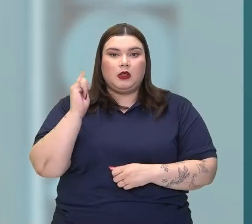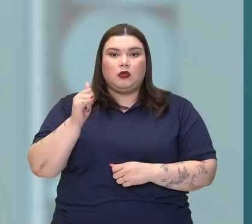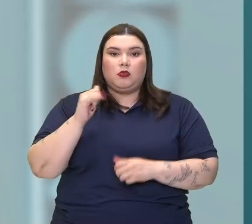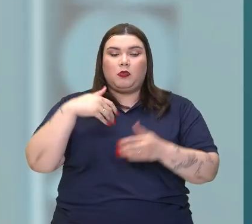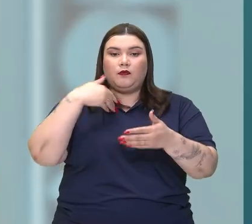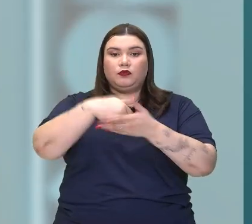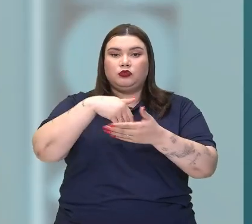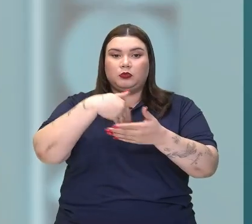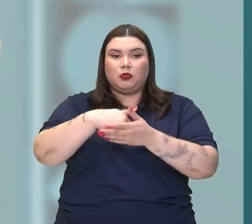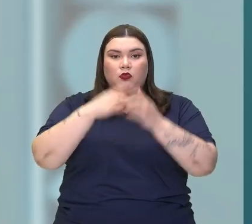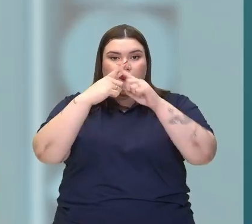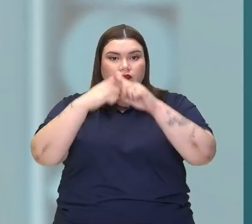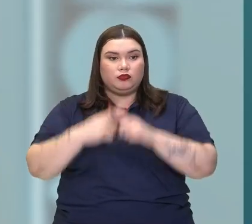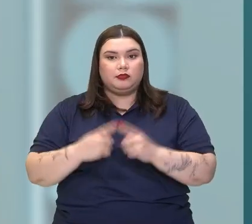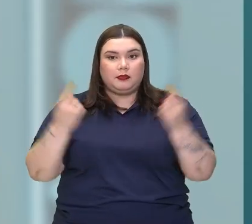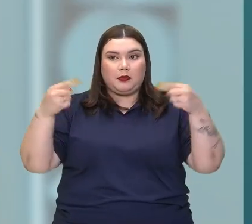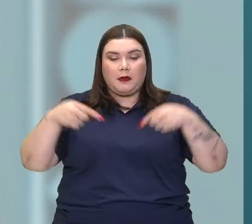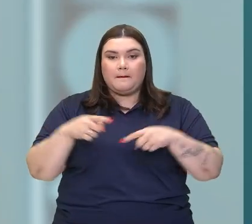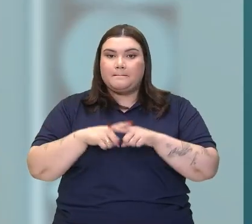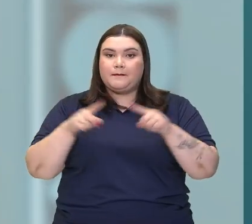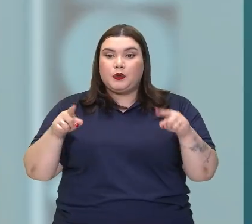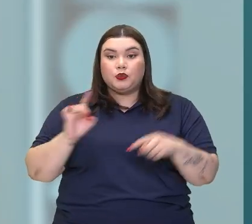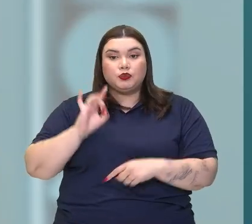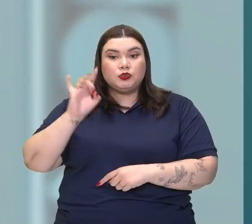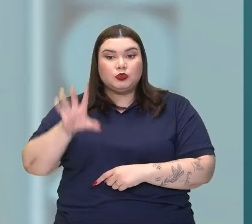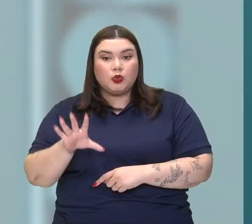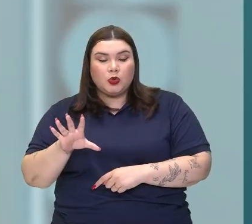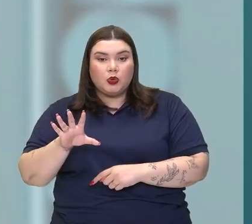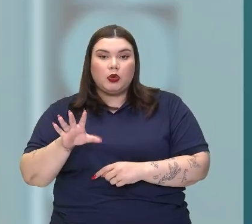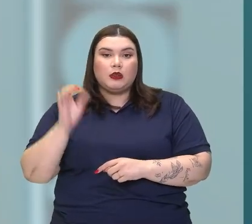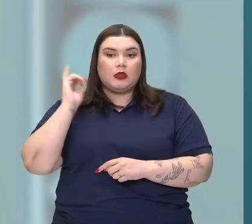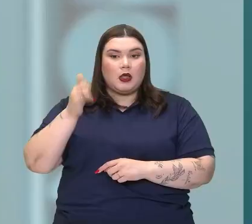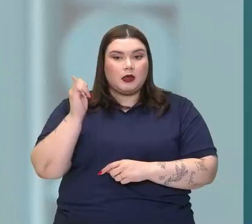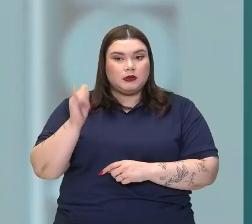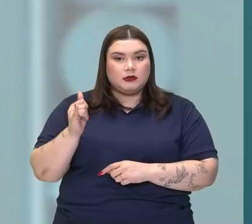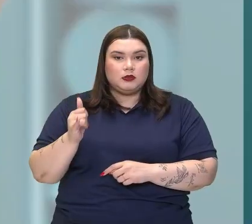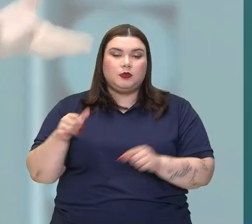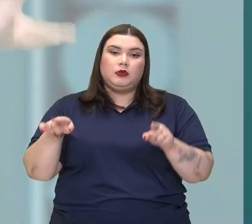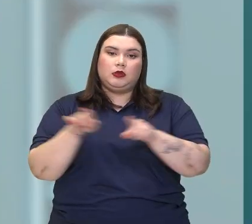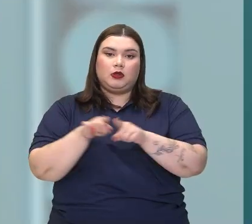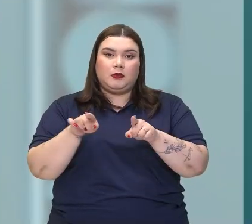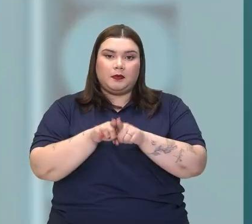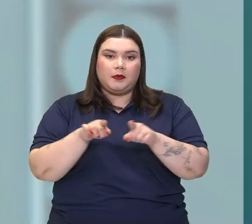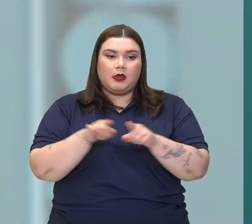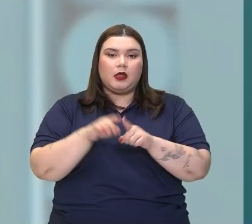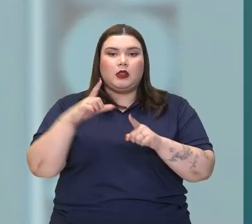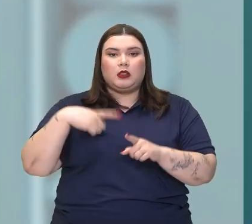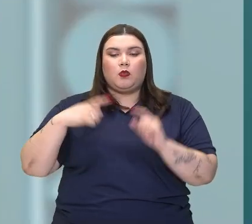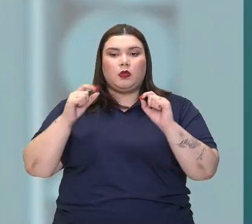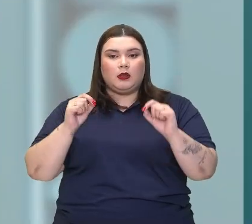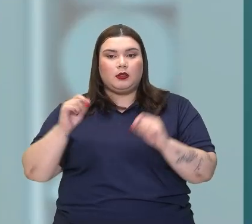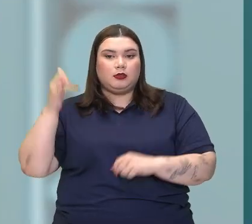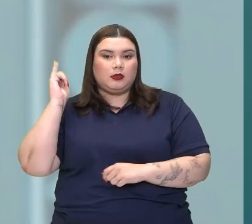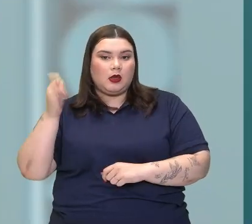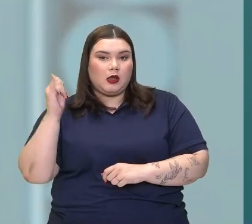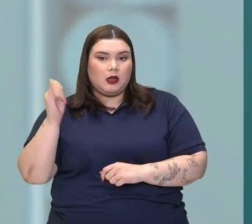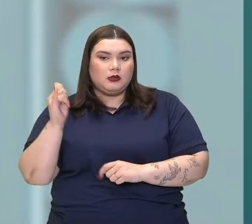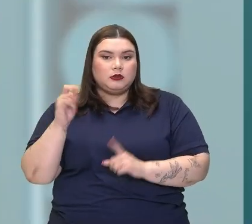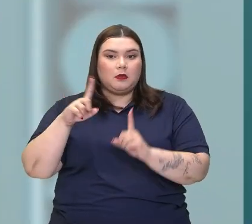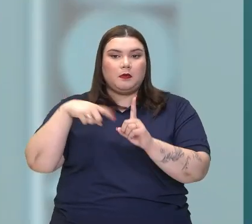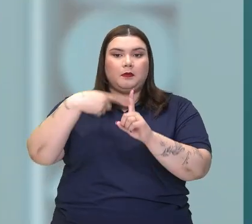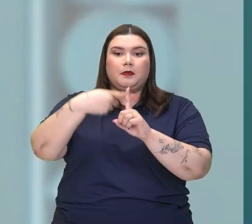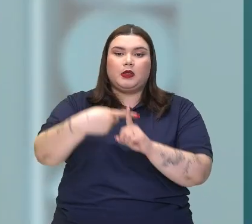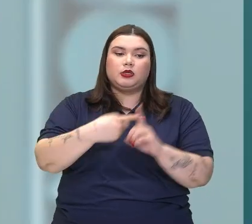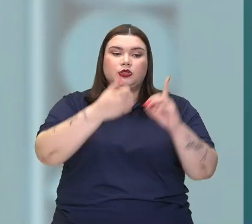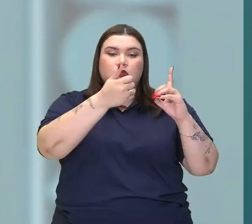de futebol, só que não somente eu estou fazendo a narração, não estou somente falando do acontecimento, eu estou trazendo